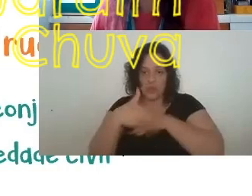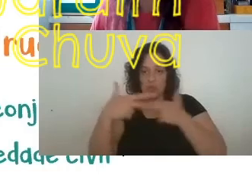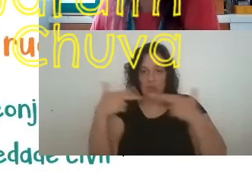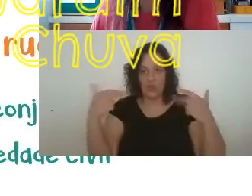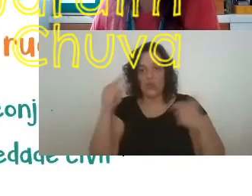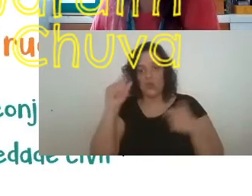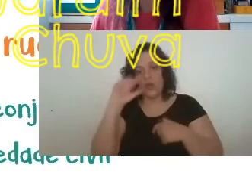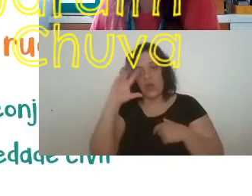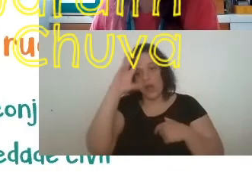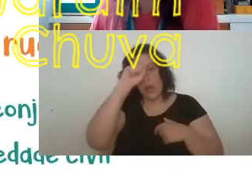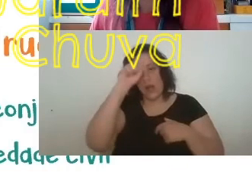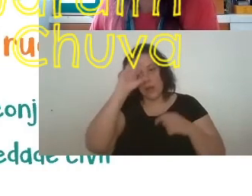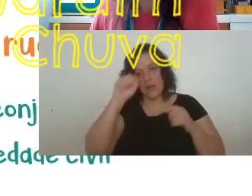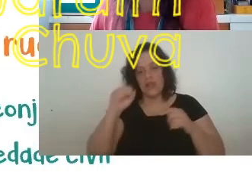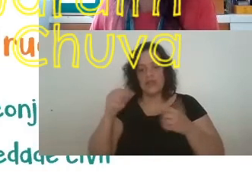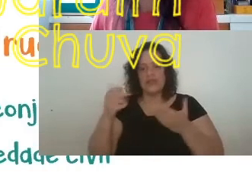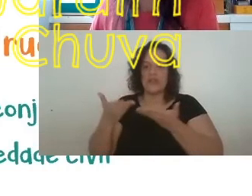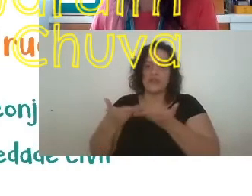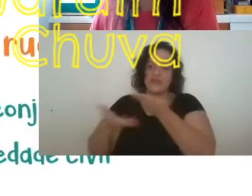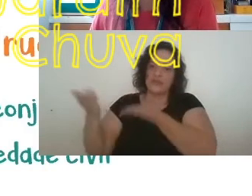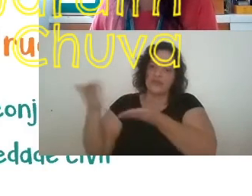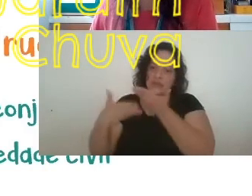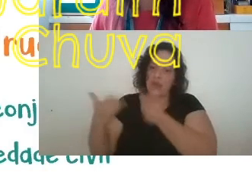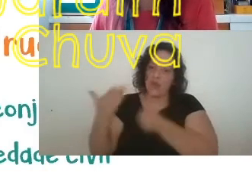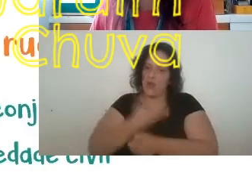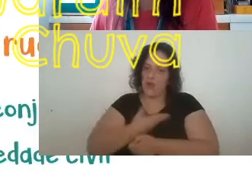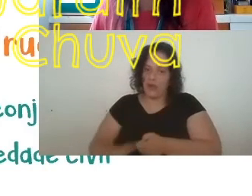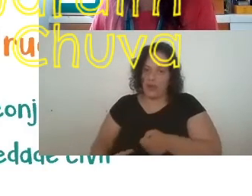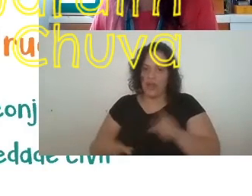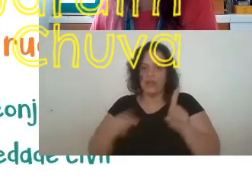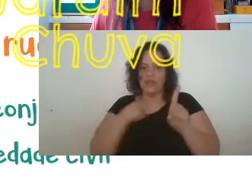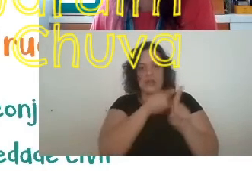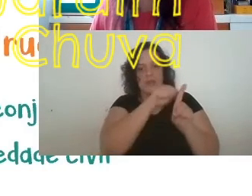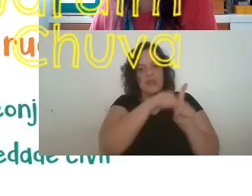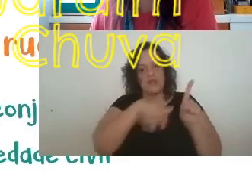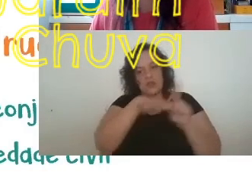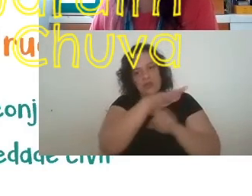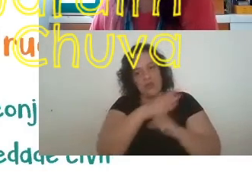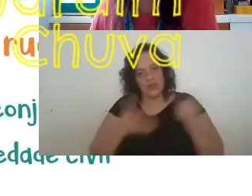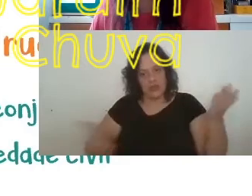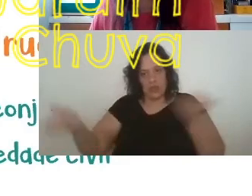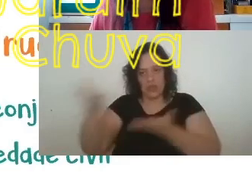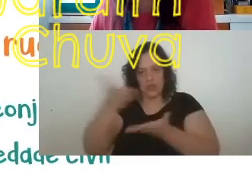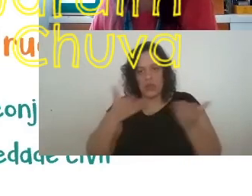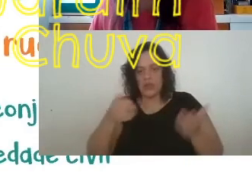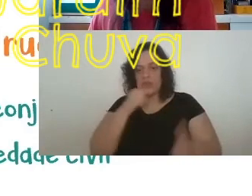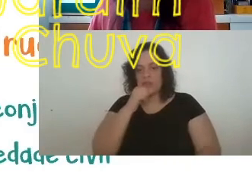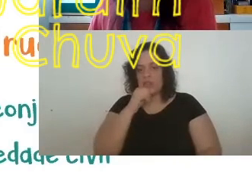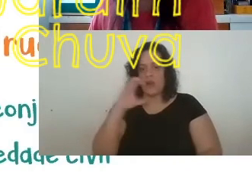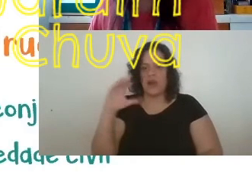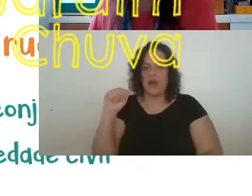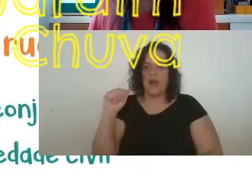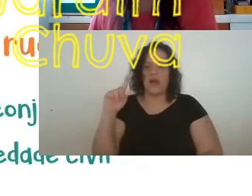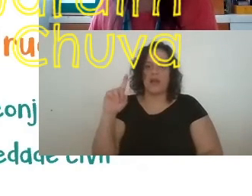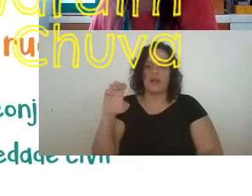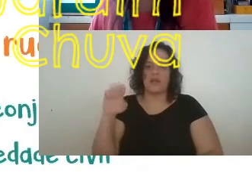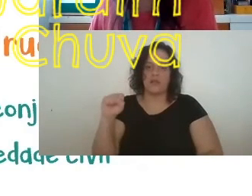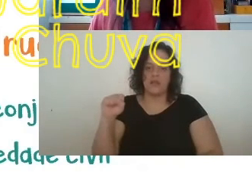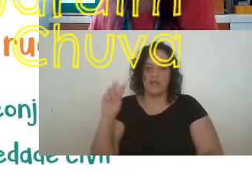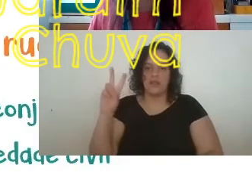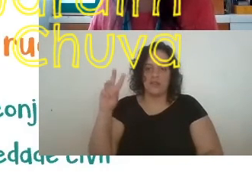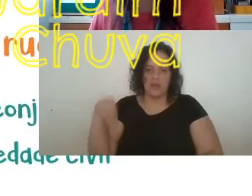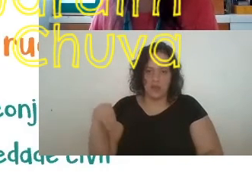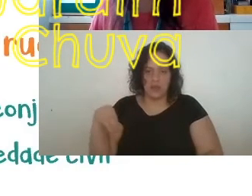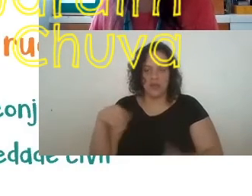poder público e a sociedade civil. Então, a gente vem, né, como CADES Vila Mariana, Fórum Agenda 2030,